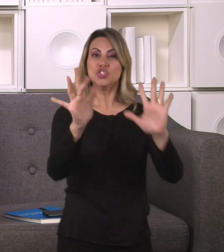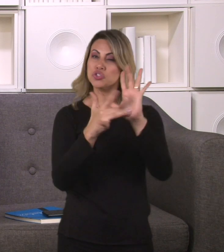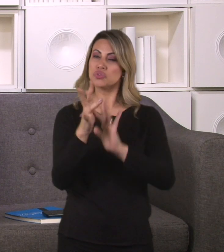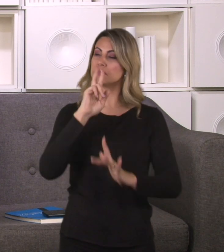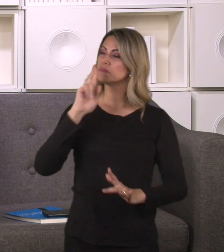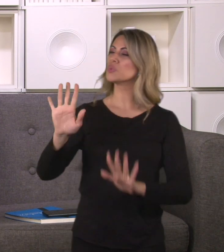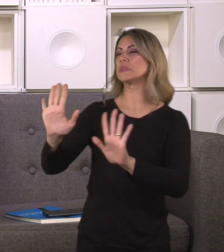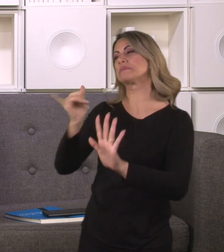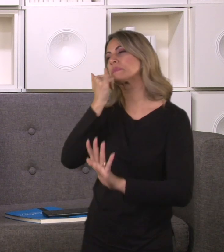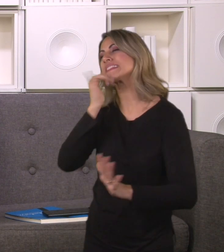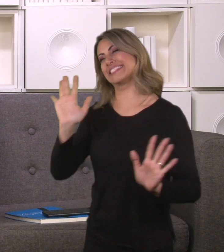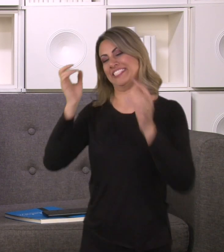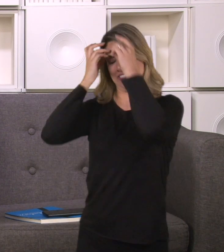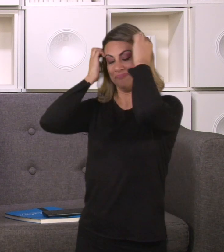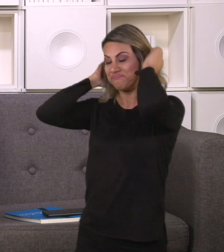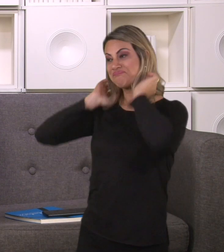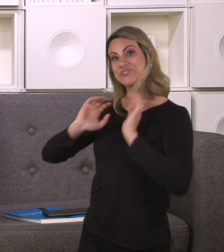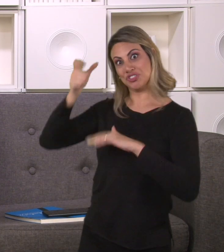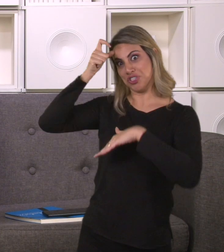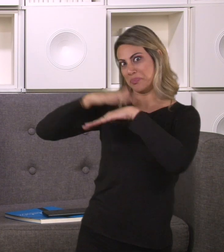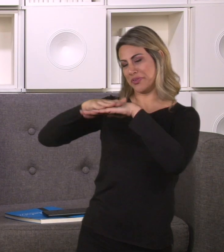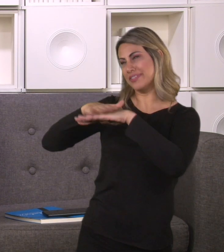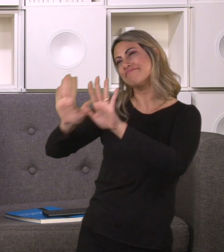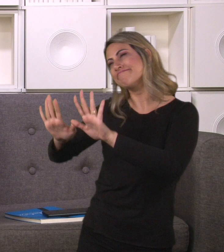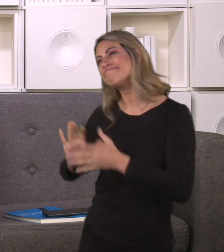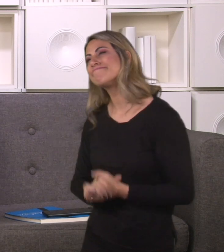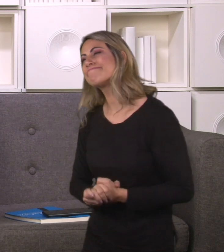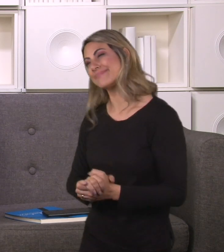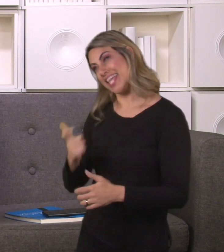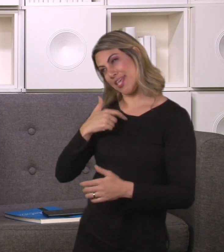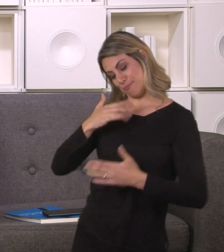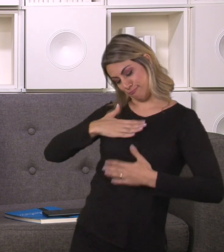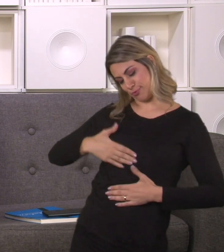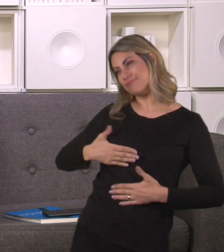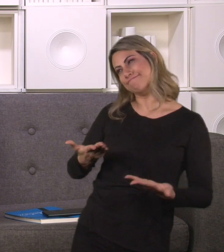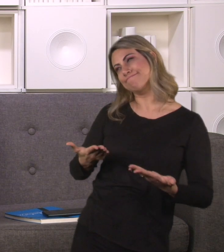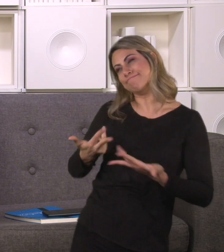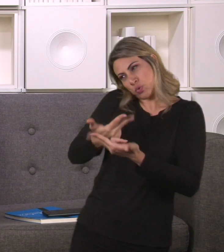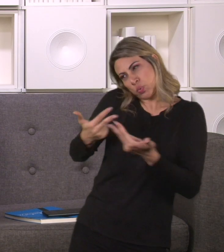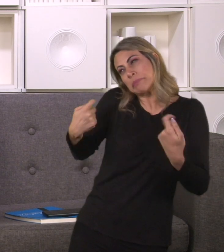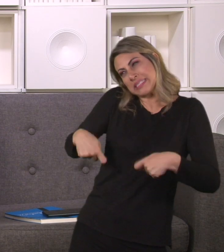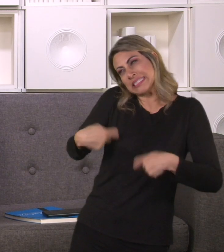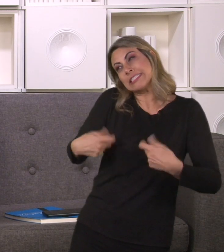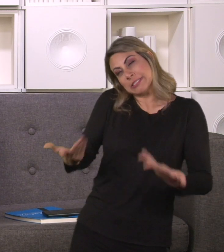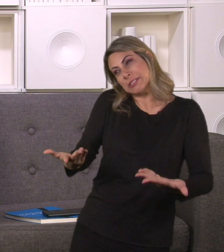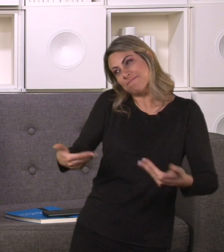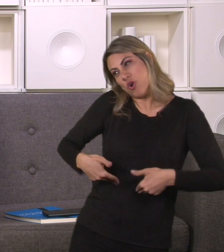problema de ter necessidades não supridas. E eu não preciso provar para ninguém que eu sou filho de